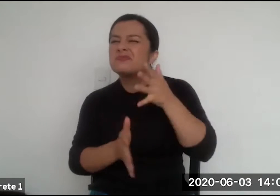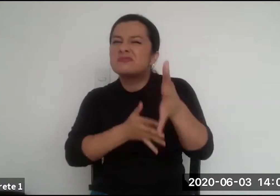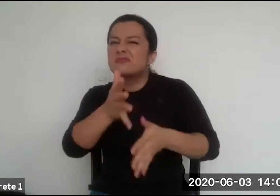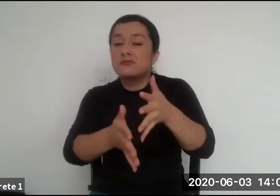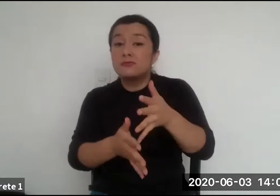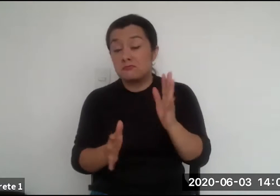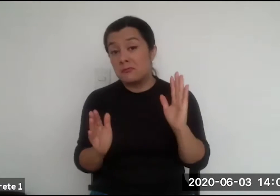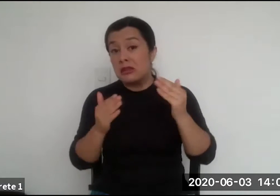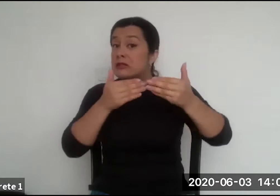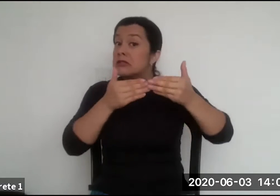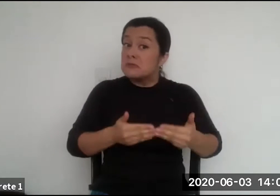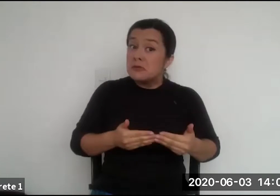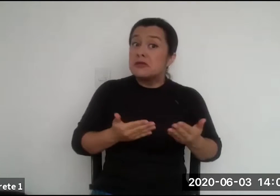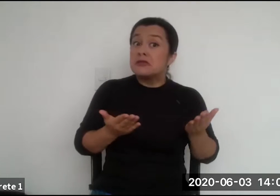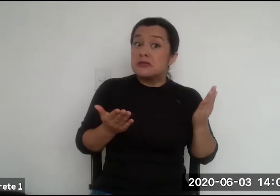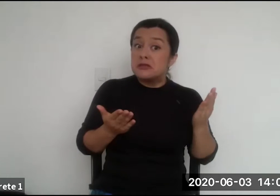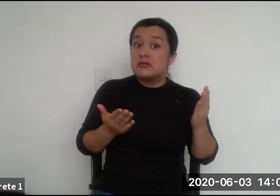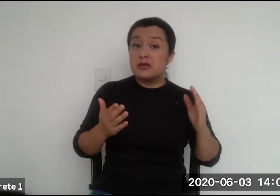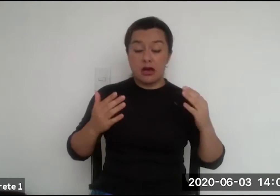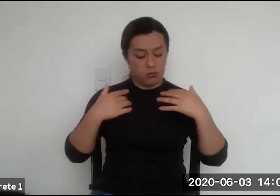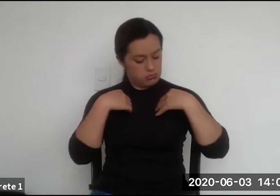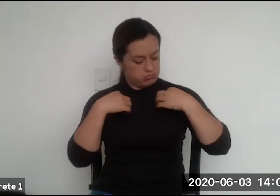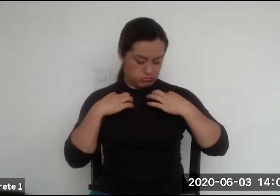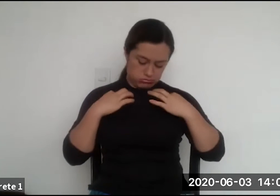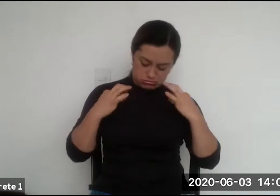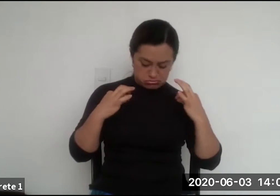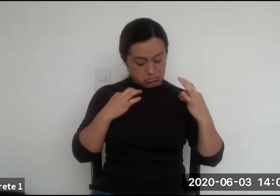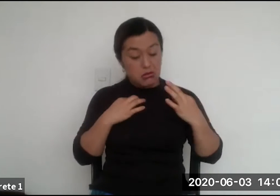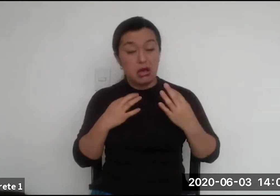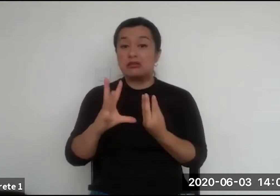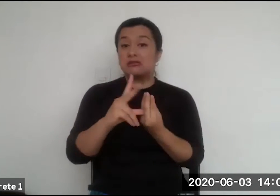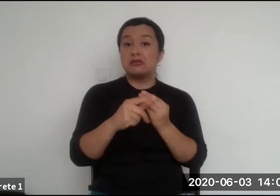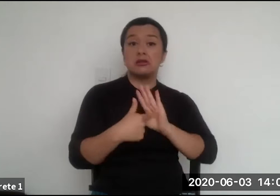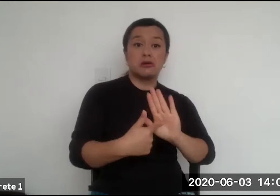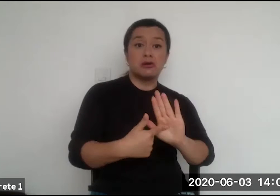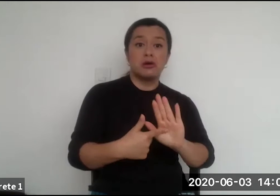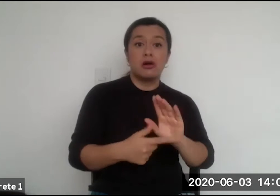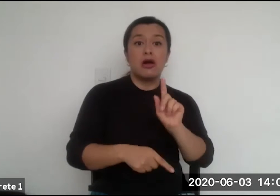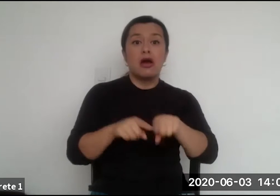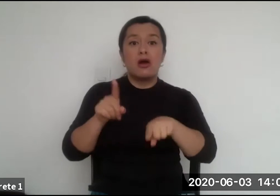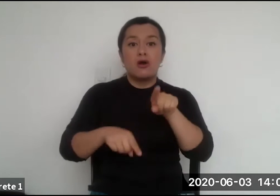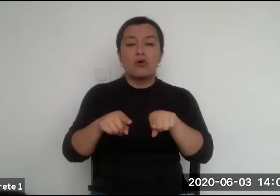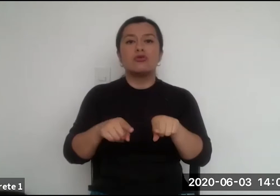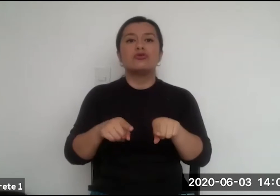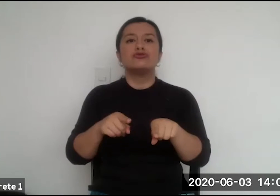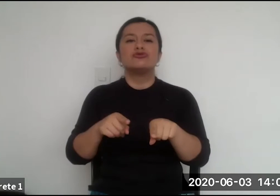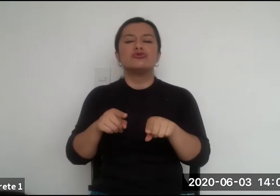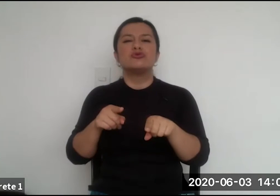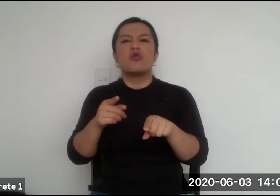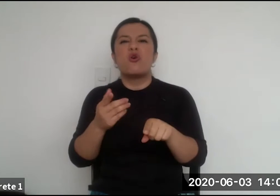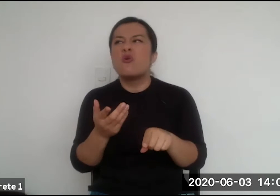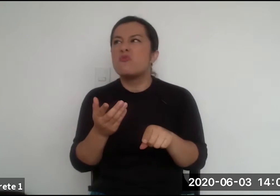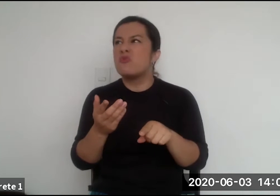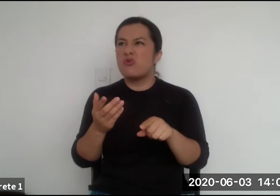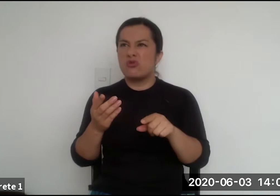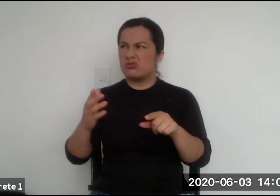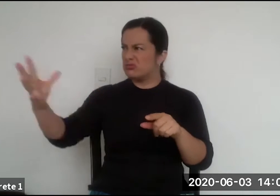ser tanto una posible referencia al cuerpo estético para ciertos individuos como un punto erótico afectivo en las relaciones que la